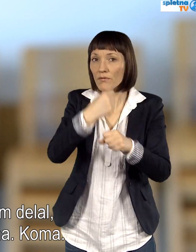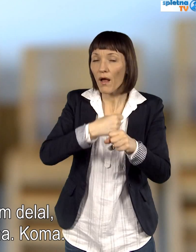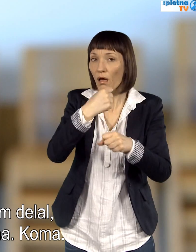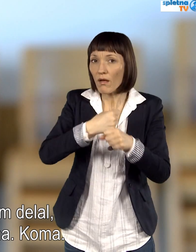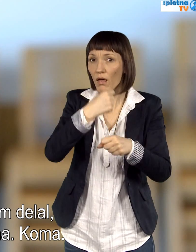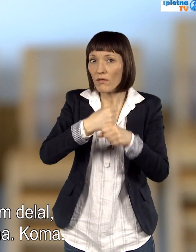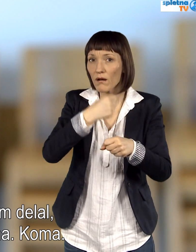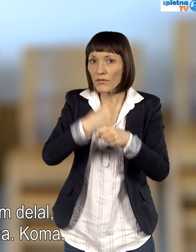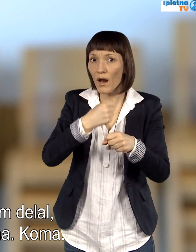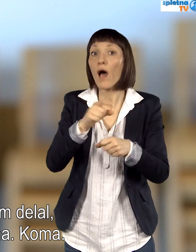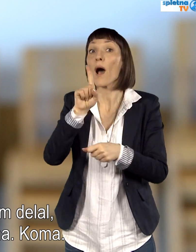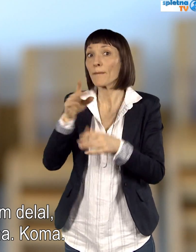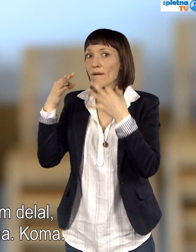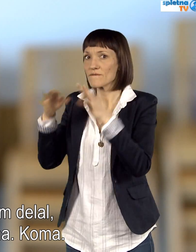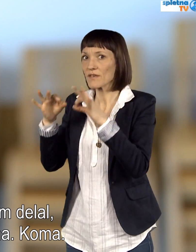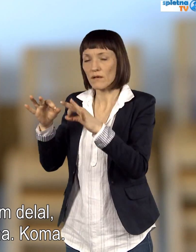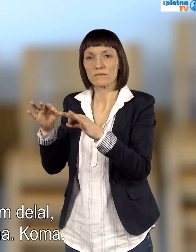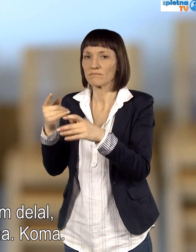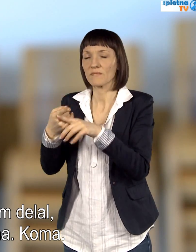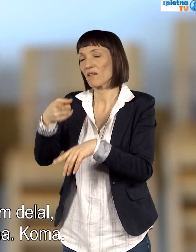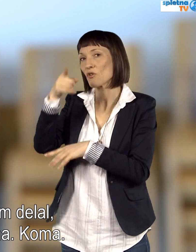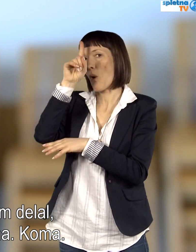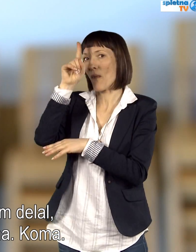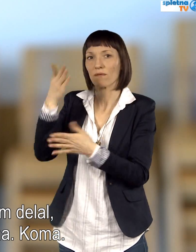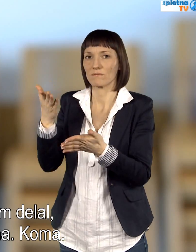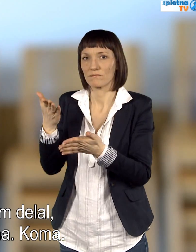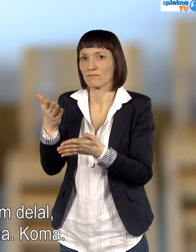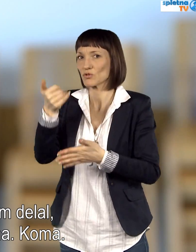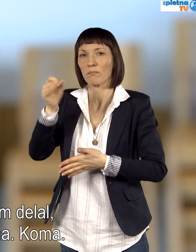podjetje, vse šibal, za vikend pa koma.